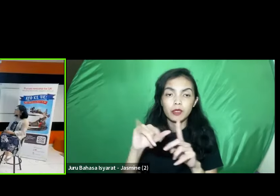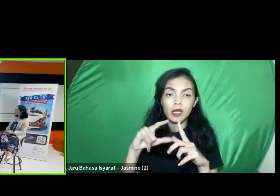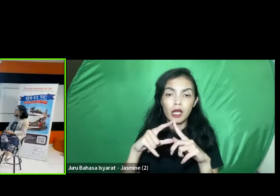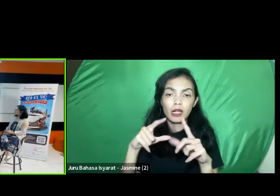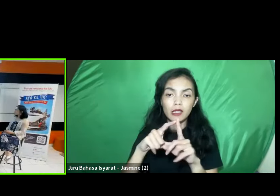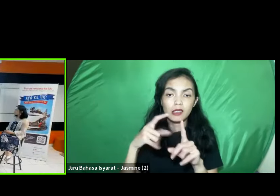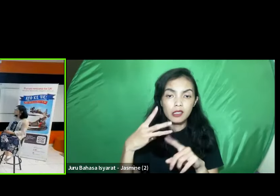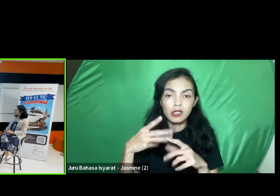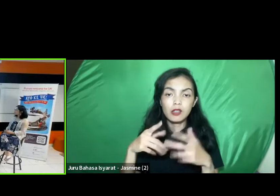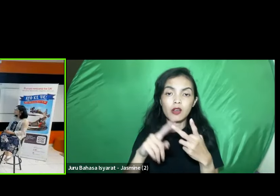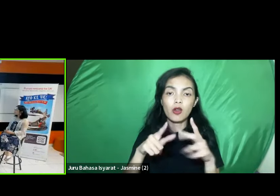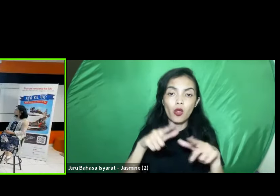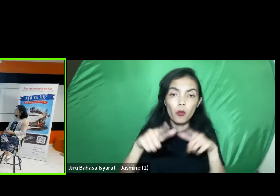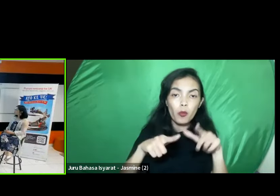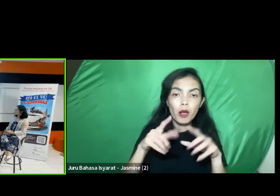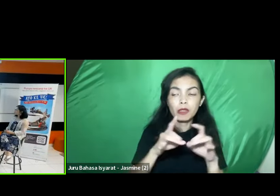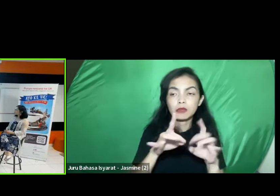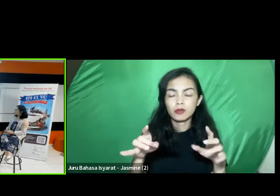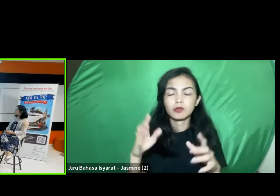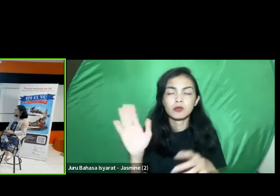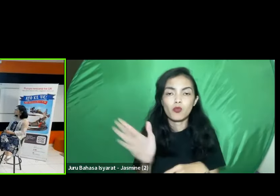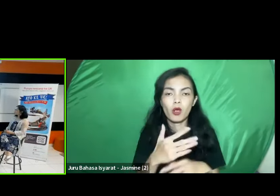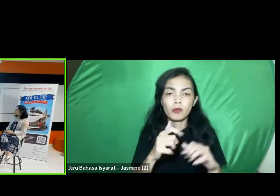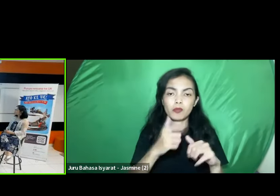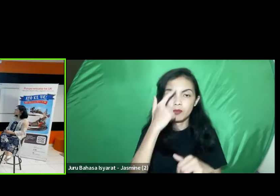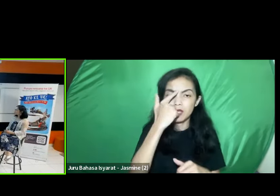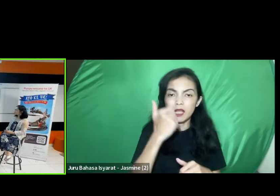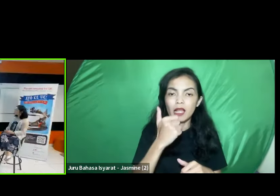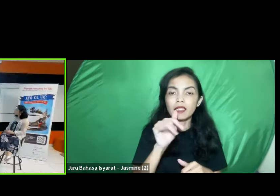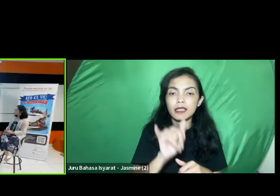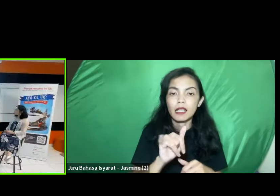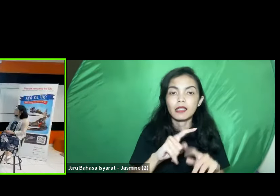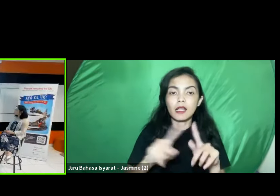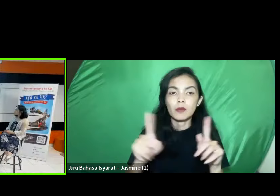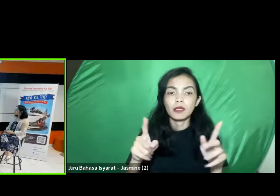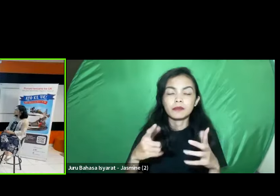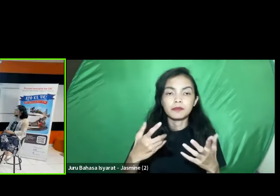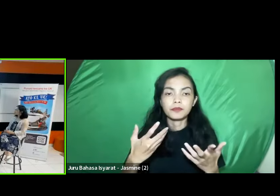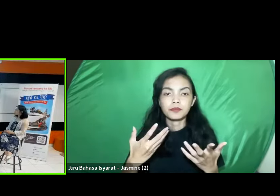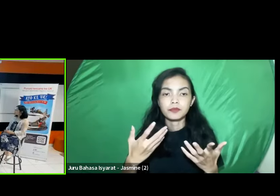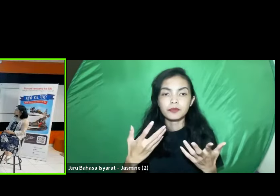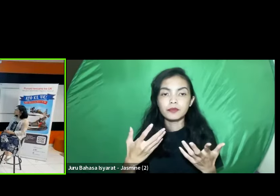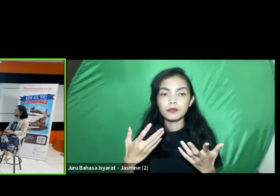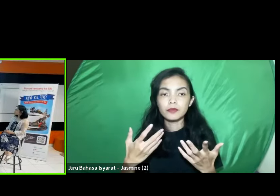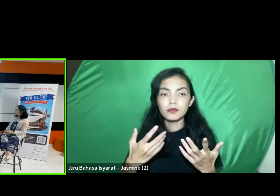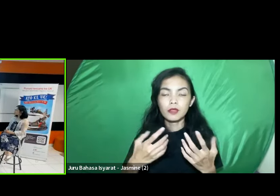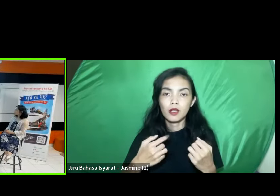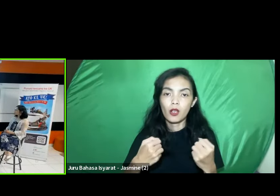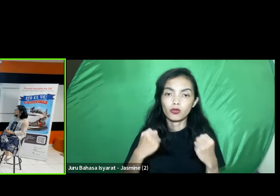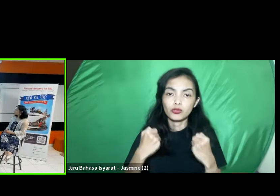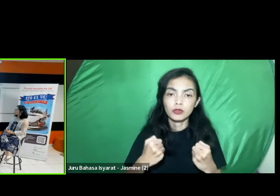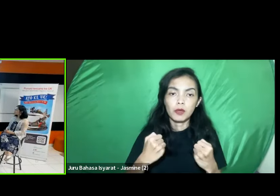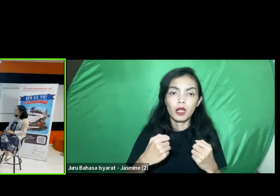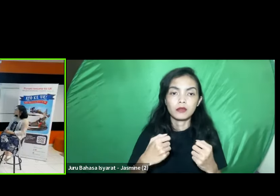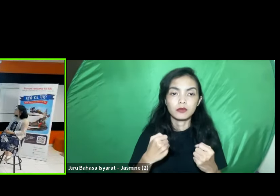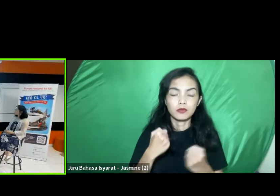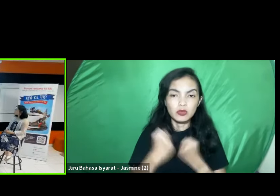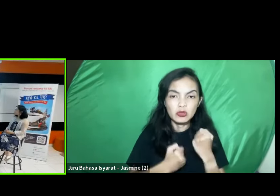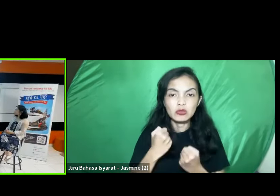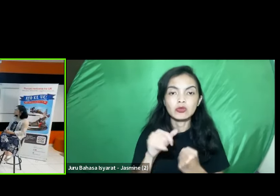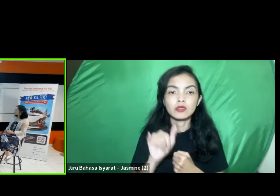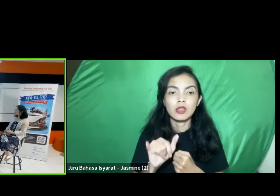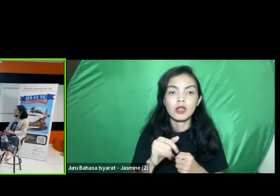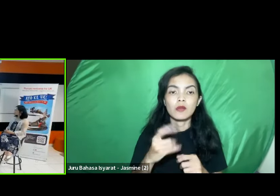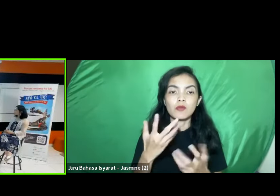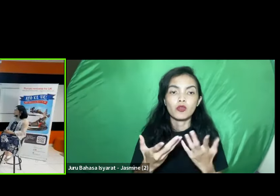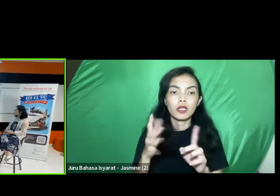itu semua juga pintar gitu loh cuman E saya mihatkan gimana resilien saya konsistensi Saya dari mungkin saya punya